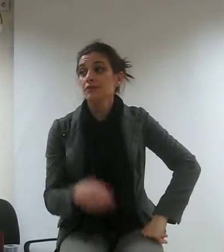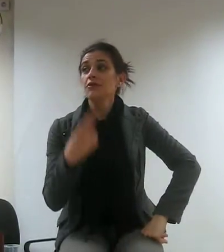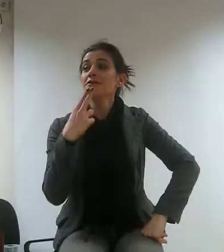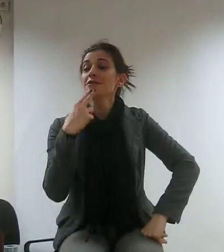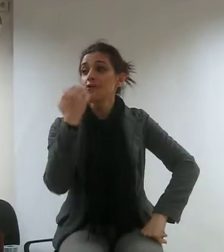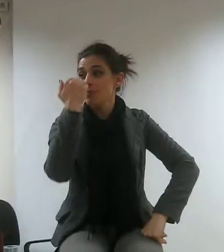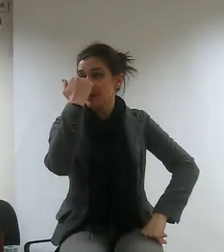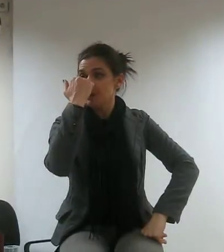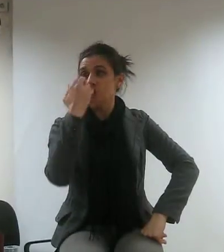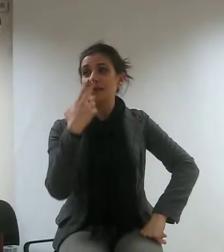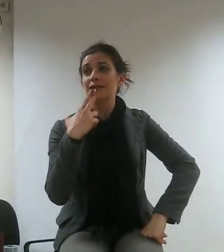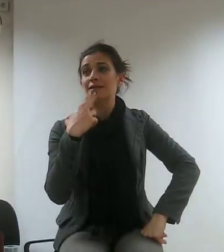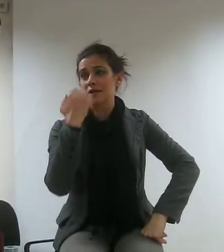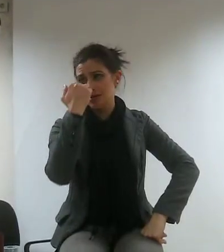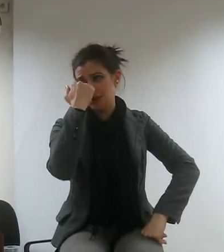Onda normal şu şekilde kadın